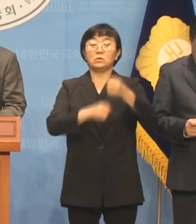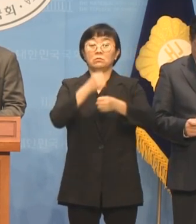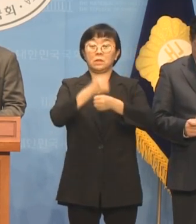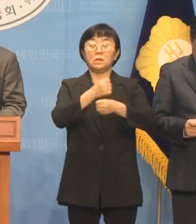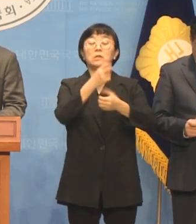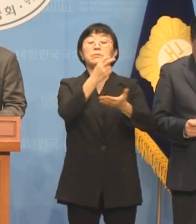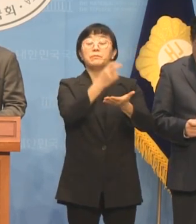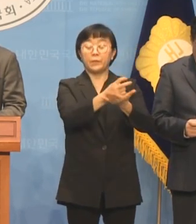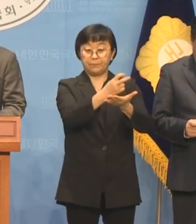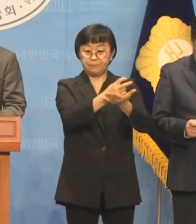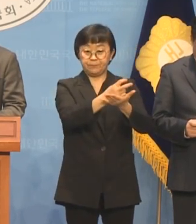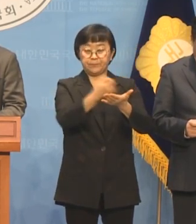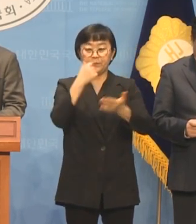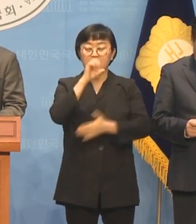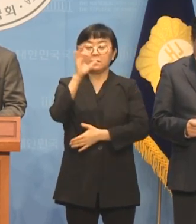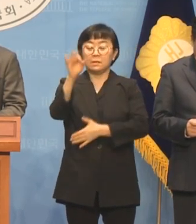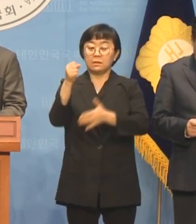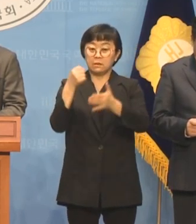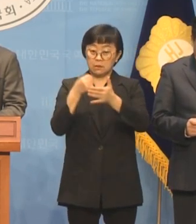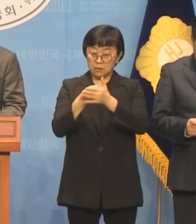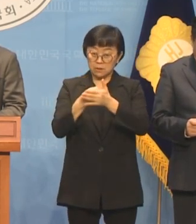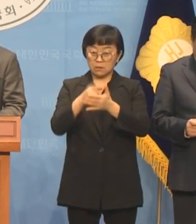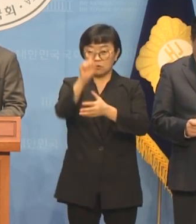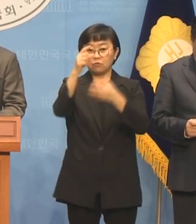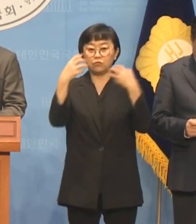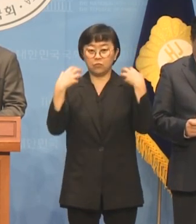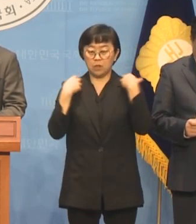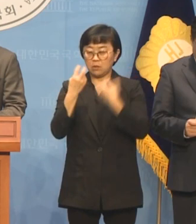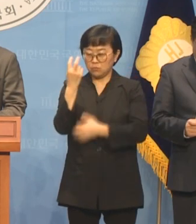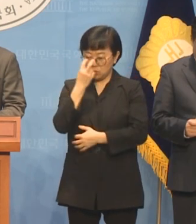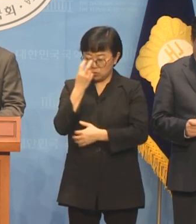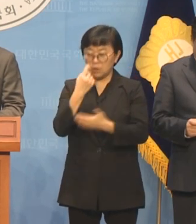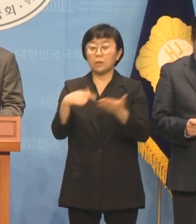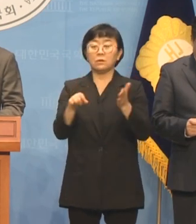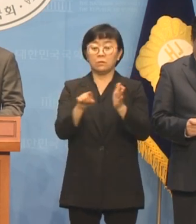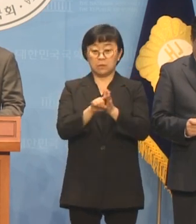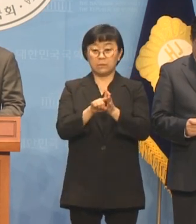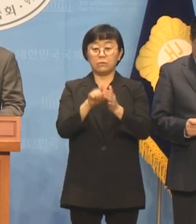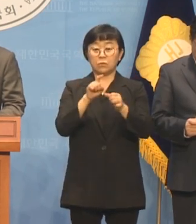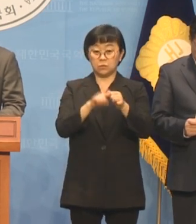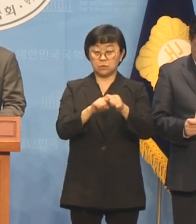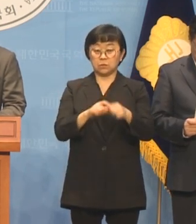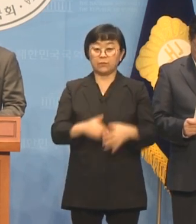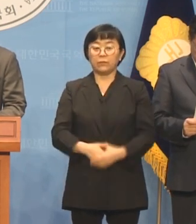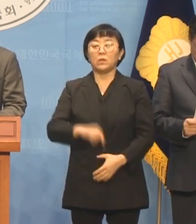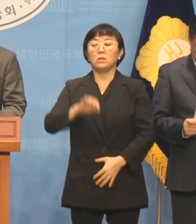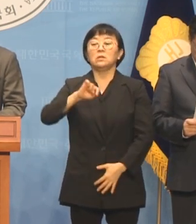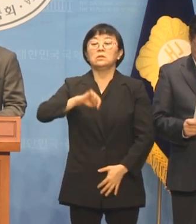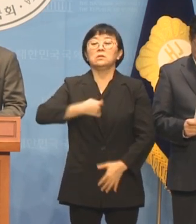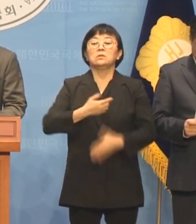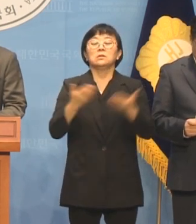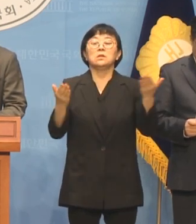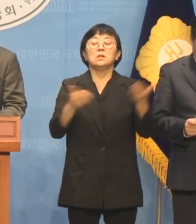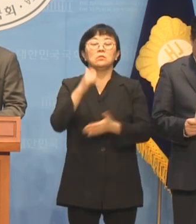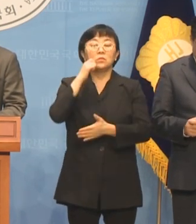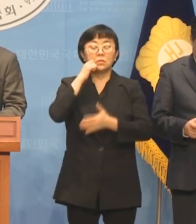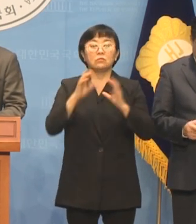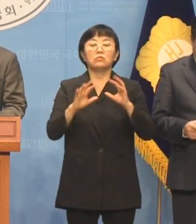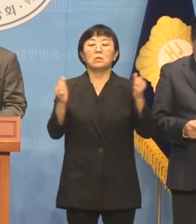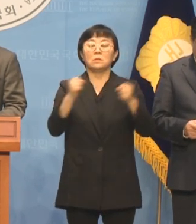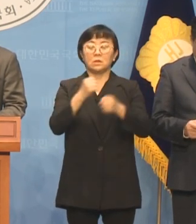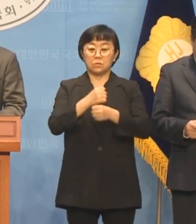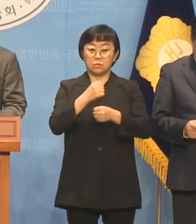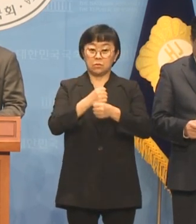행위와 예산의 확정, 정부에 대한 견제가 그것입니다. 스스로 일하지 못하는 국회를